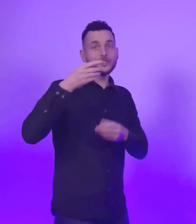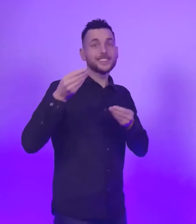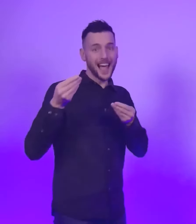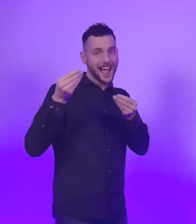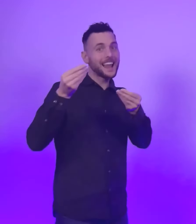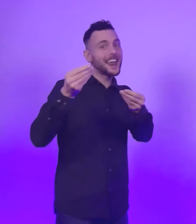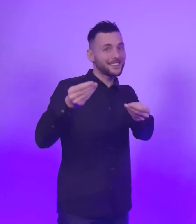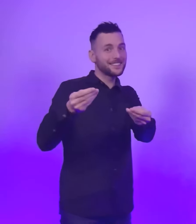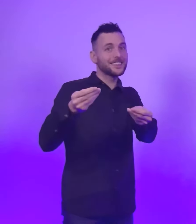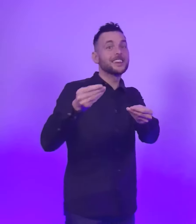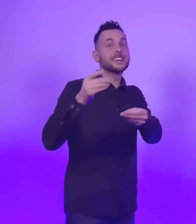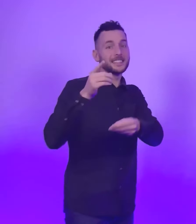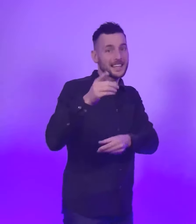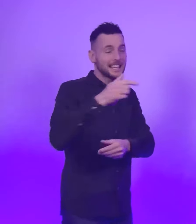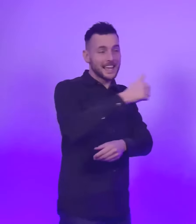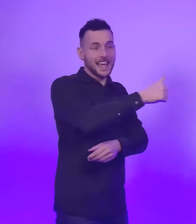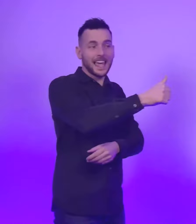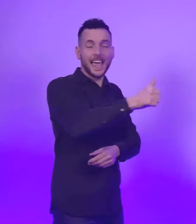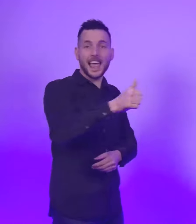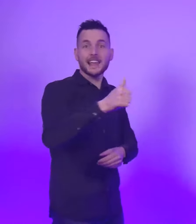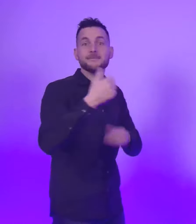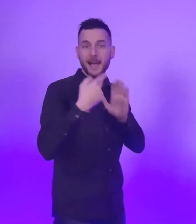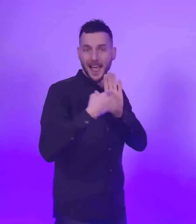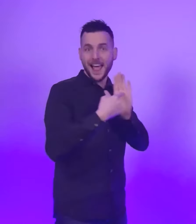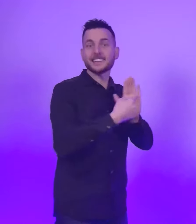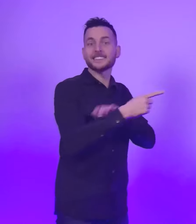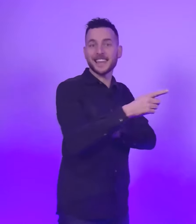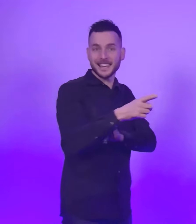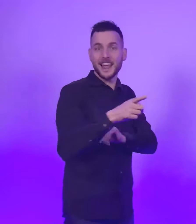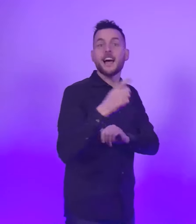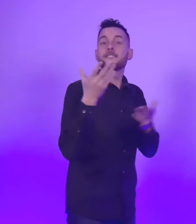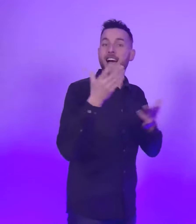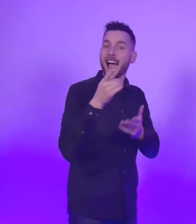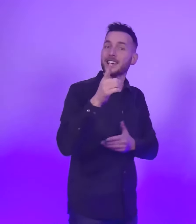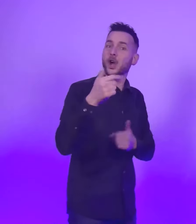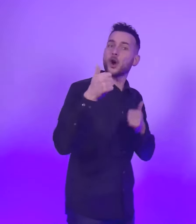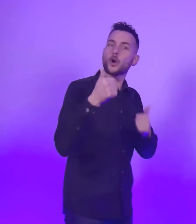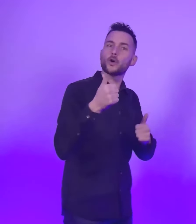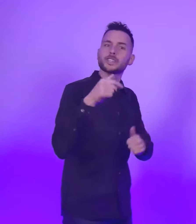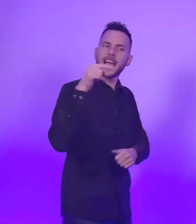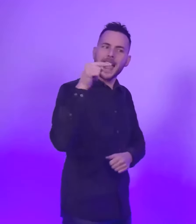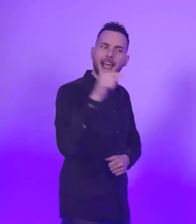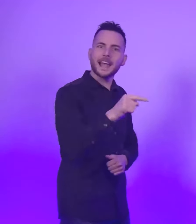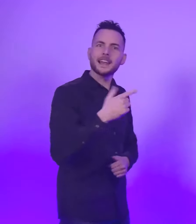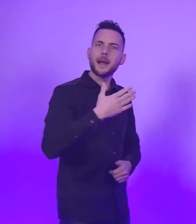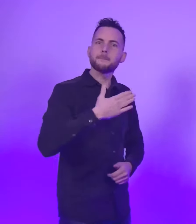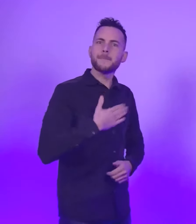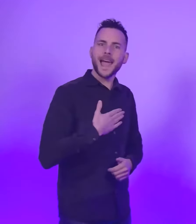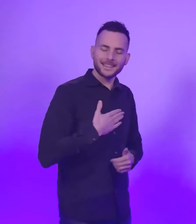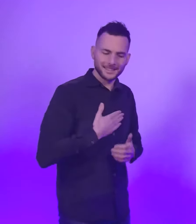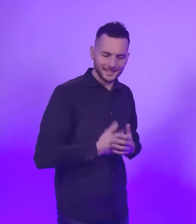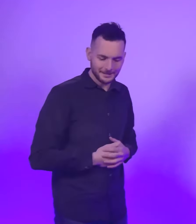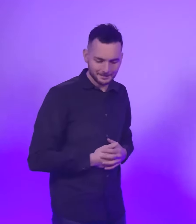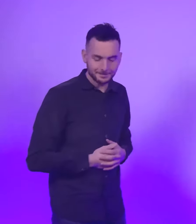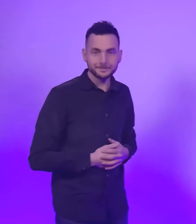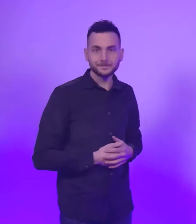veel talent. Laat iedereen maar zien waar je goed in bent.